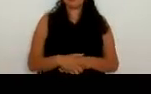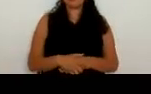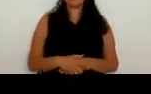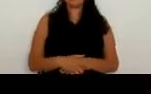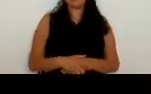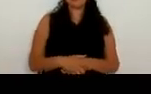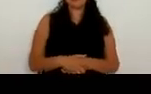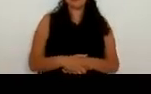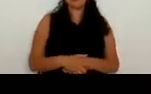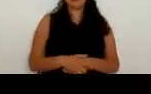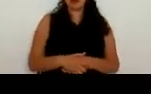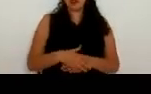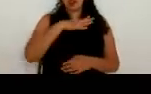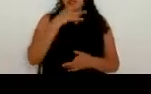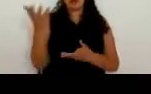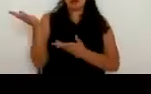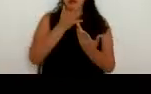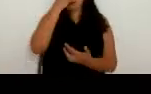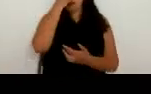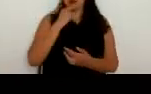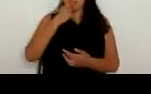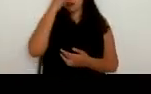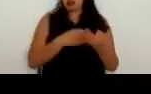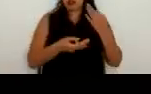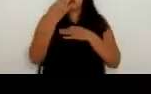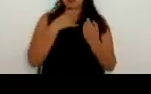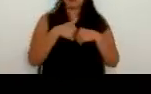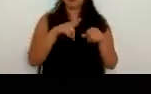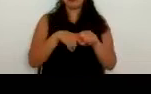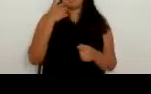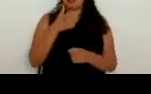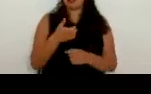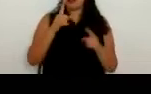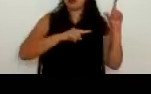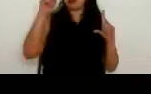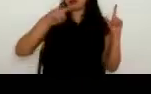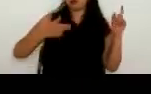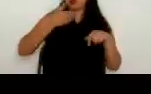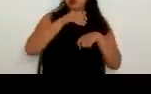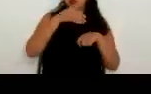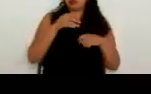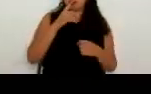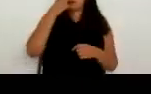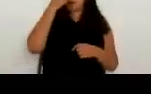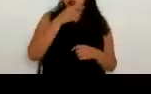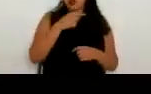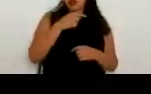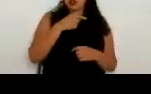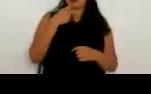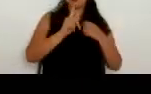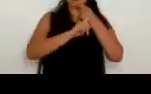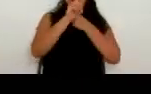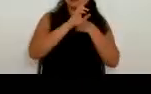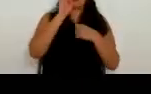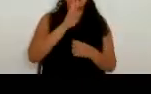pero tenemos el perfil de todo el estudio socioeconómico graficado y cuantificado para ver la problemática y una de las